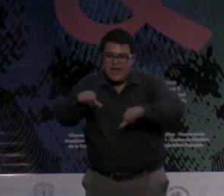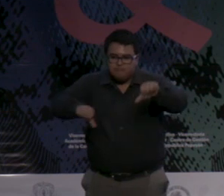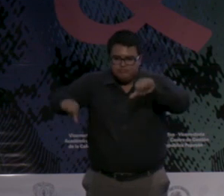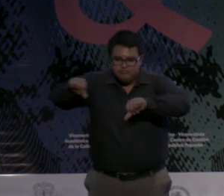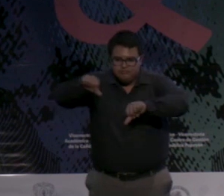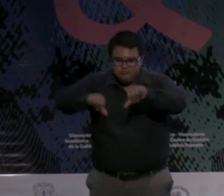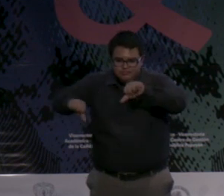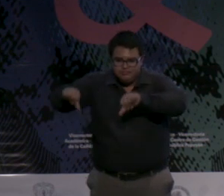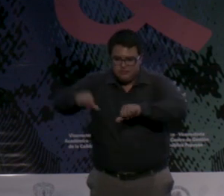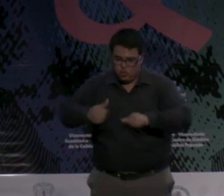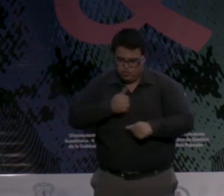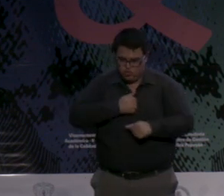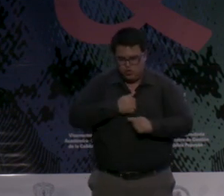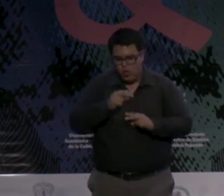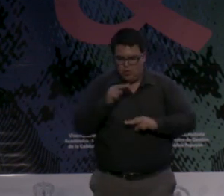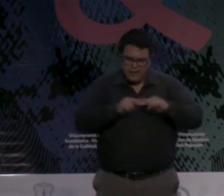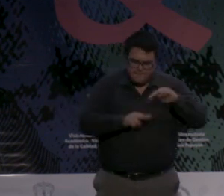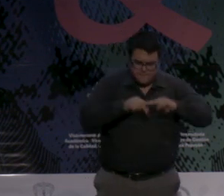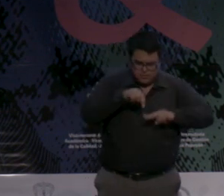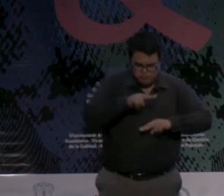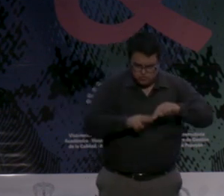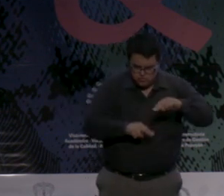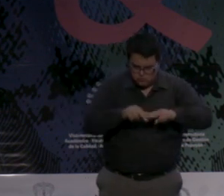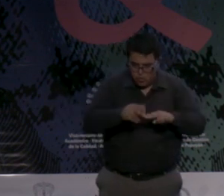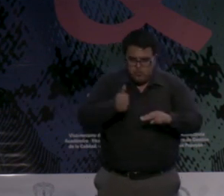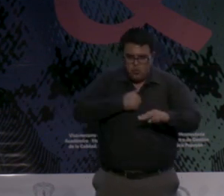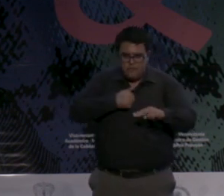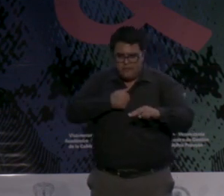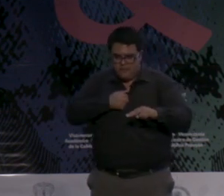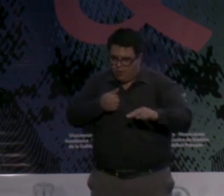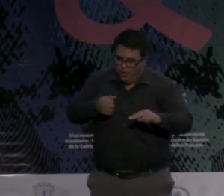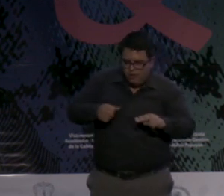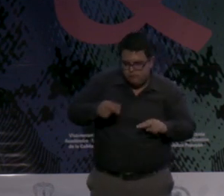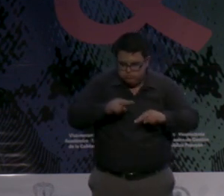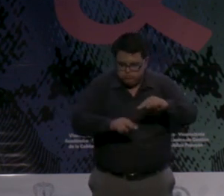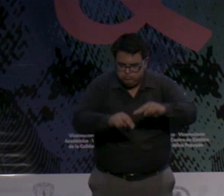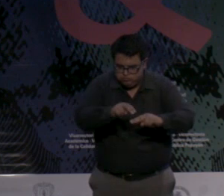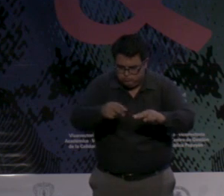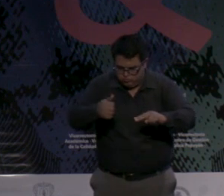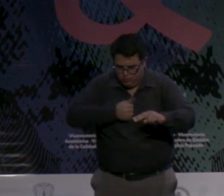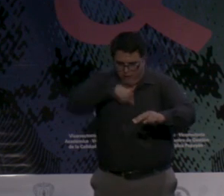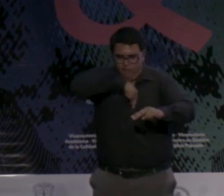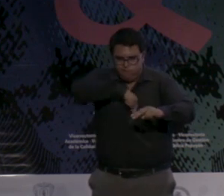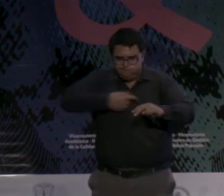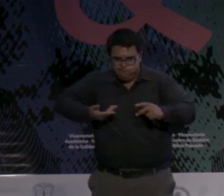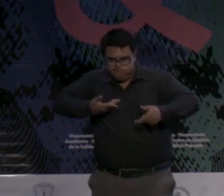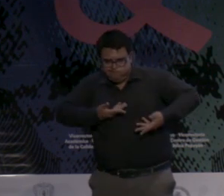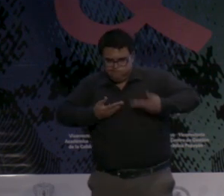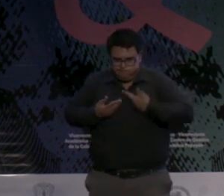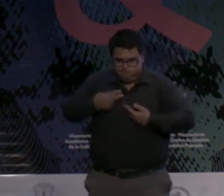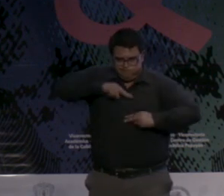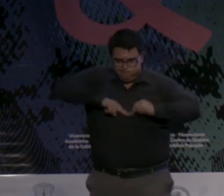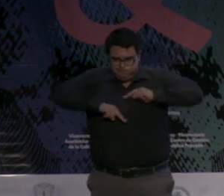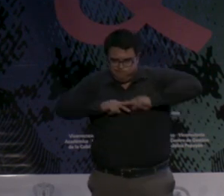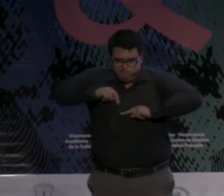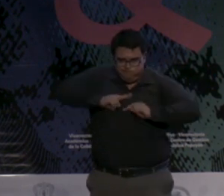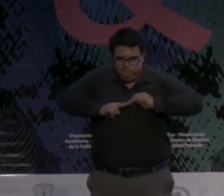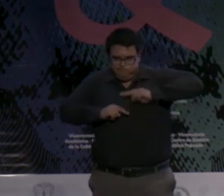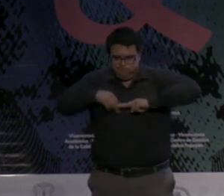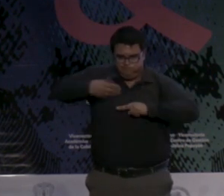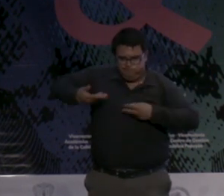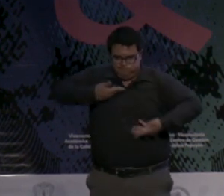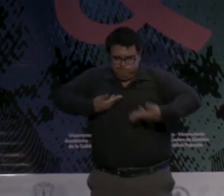Wilches Chaux, uno de los líderes, exdirector del SENA, decía, pues la casa es como una especie de